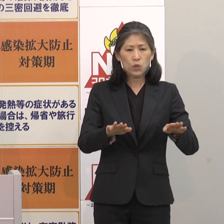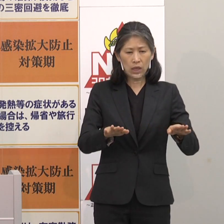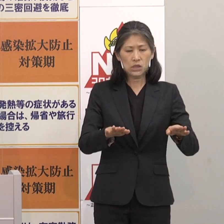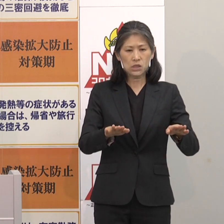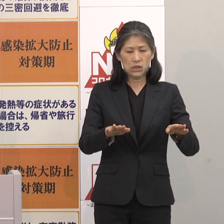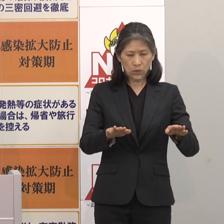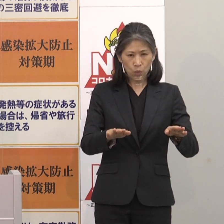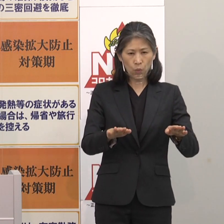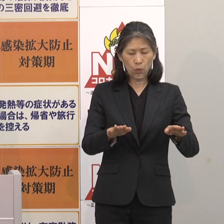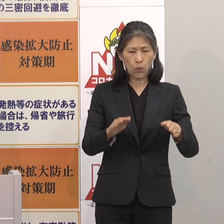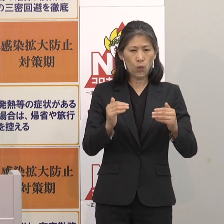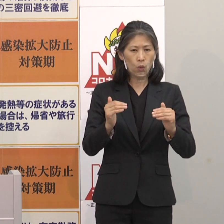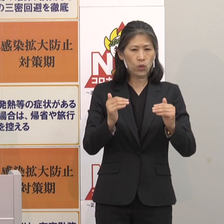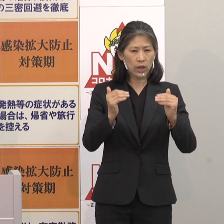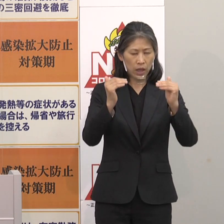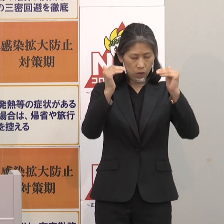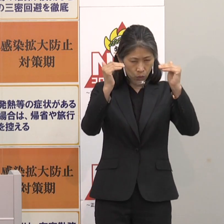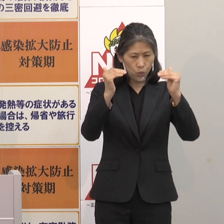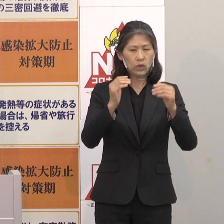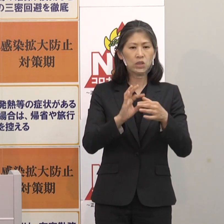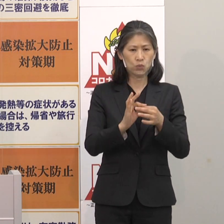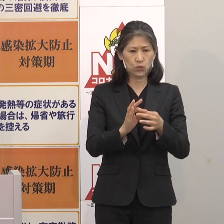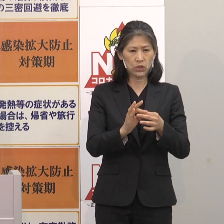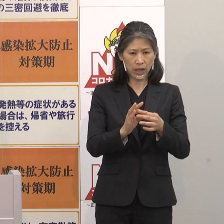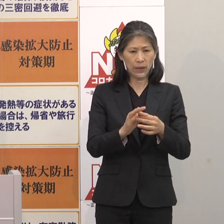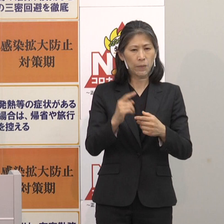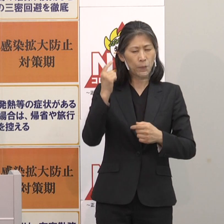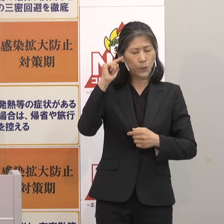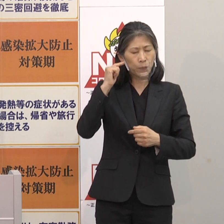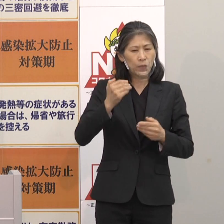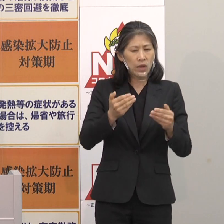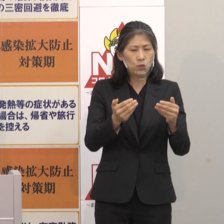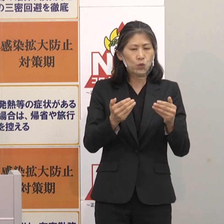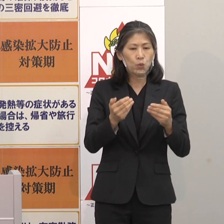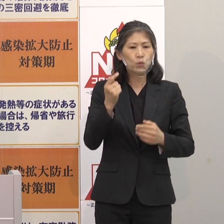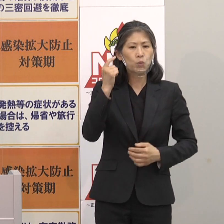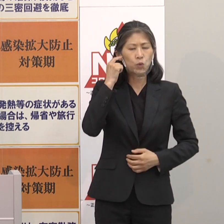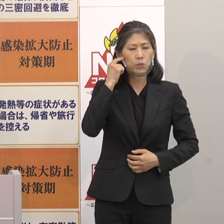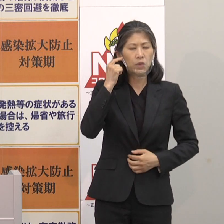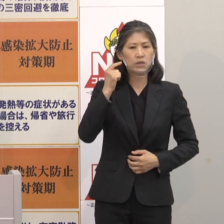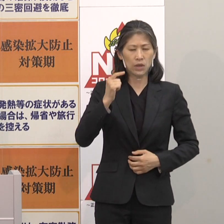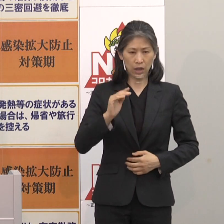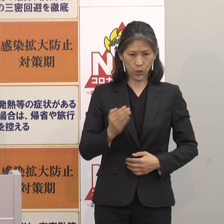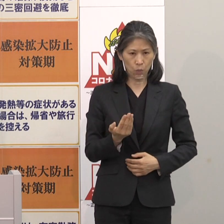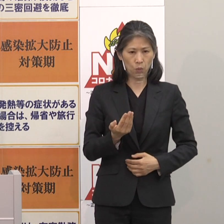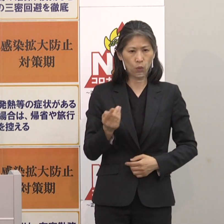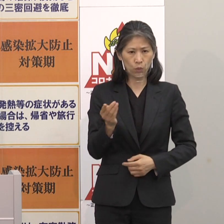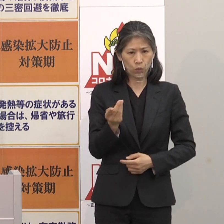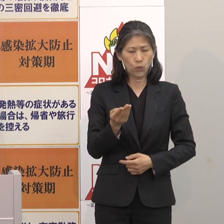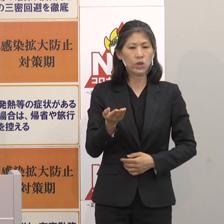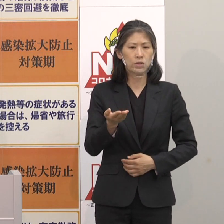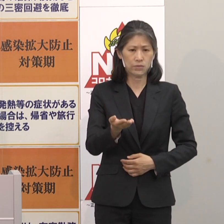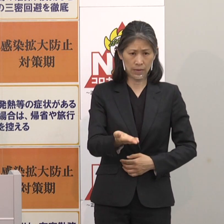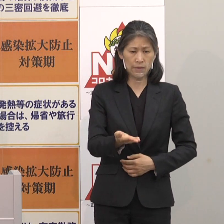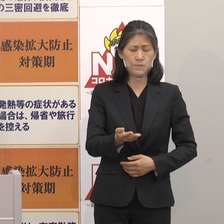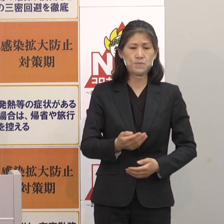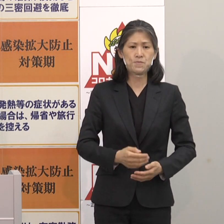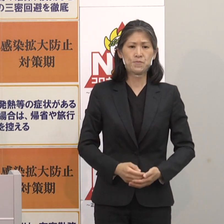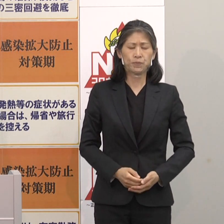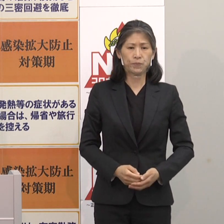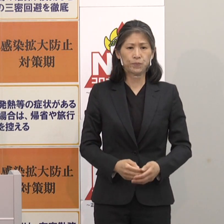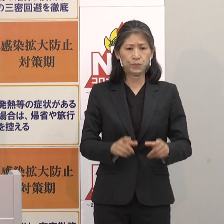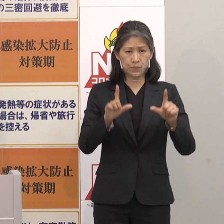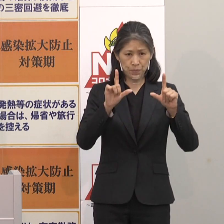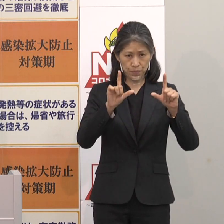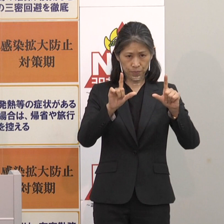と思いますが、知事のお考えはいかがでしょうか。 一般的にですね、社会経済活動、